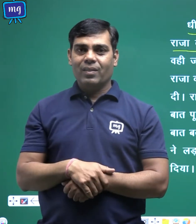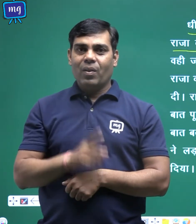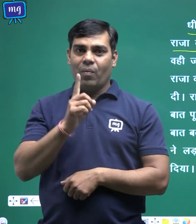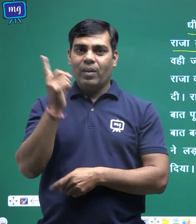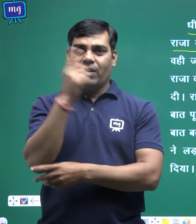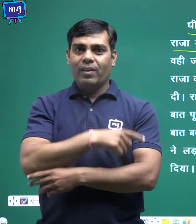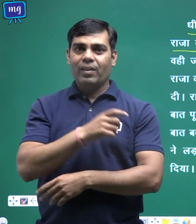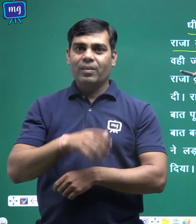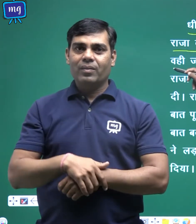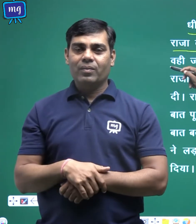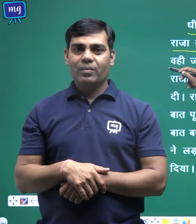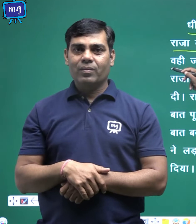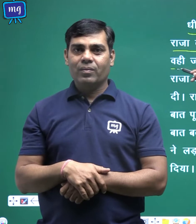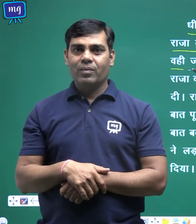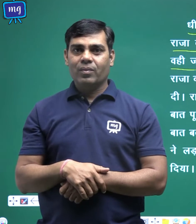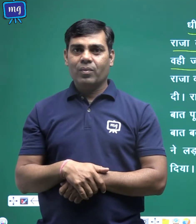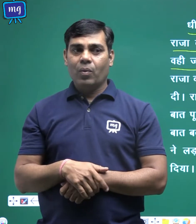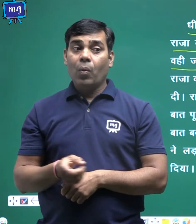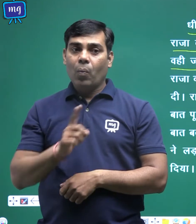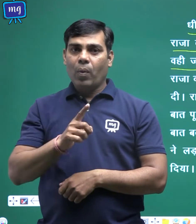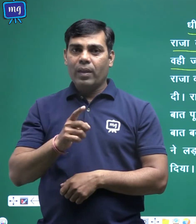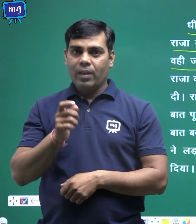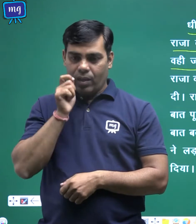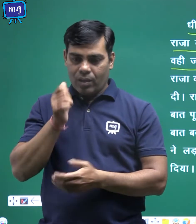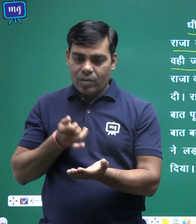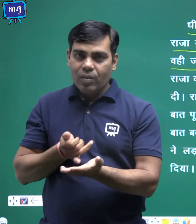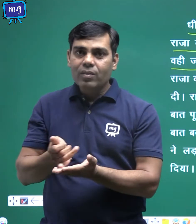एक दिन वही जमींदार